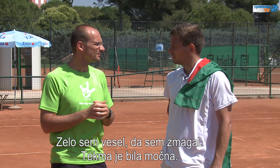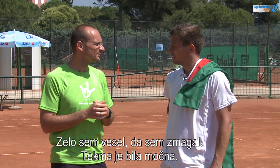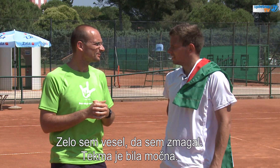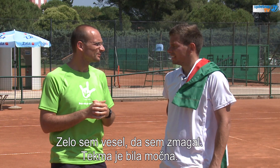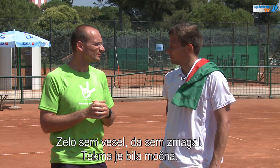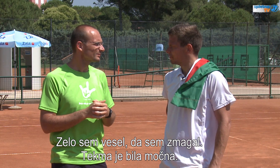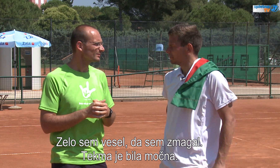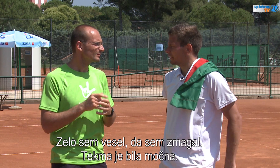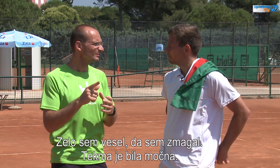The game was very good.